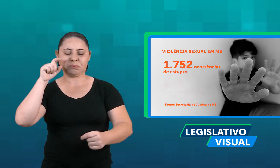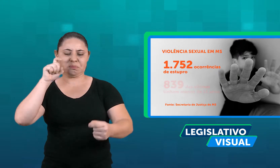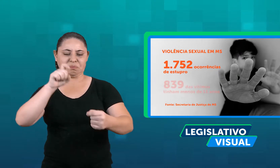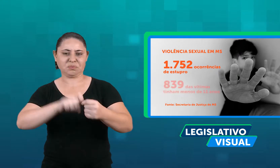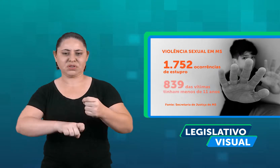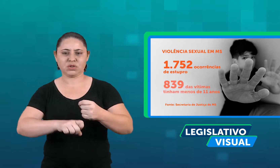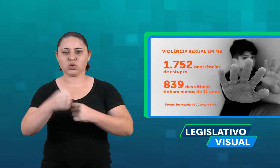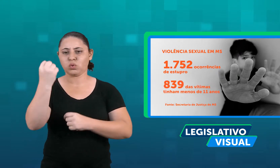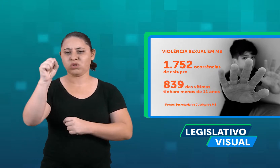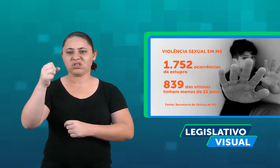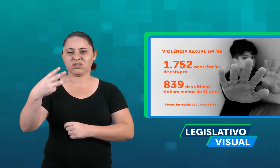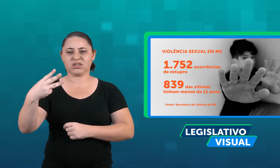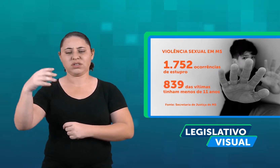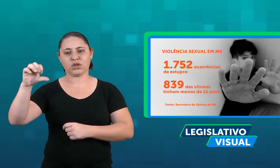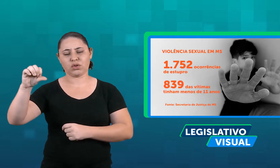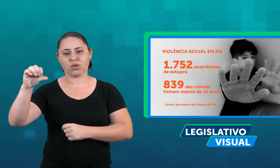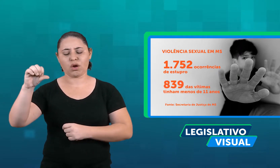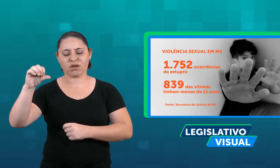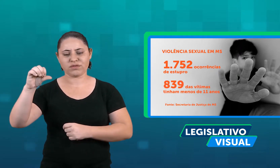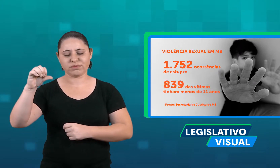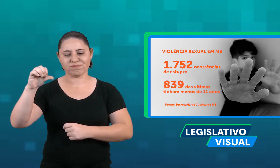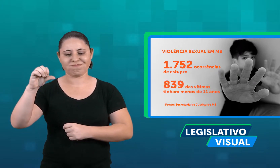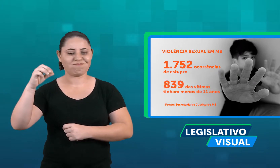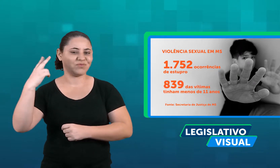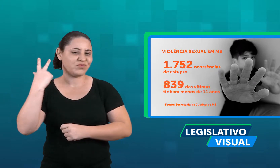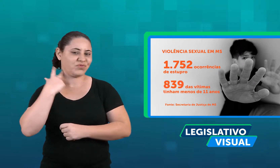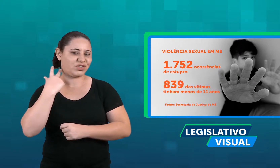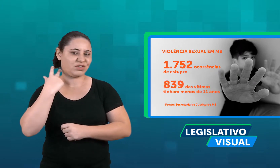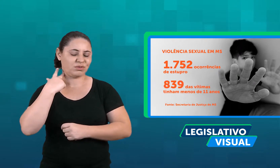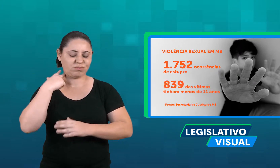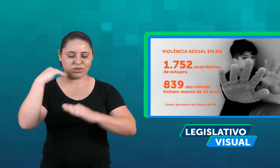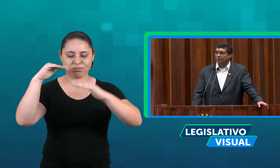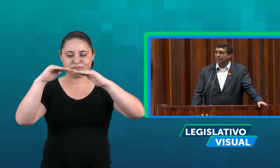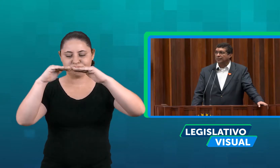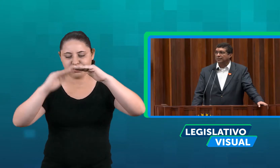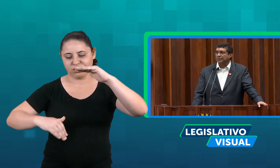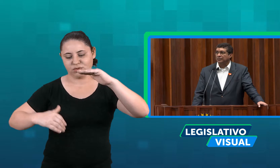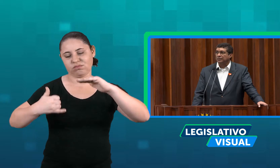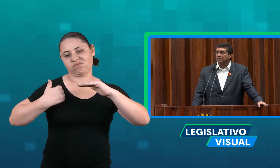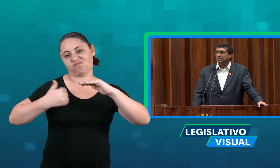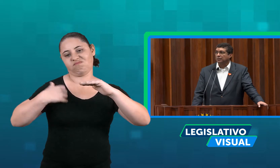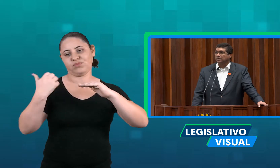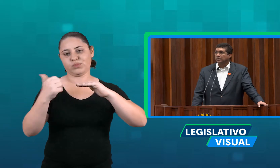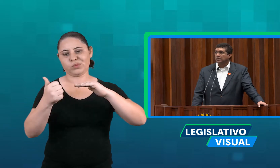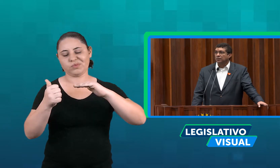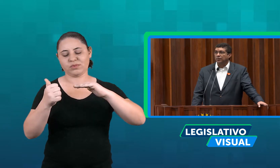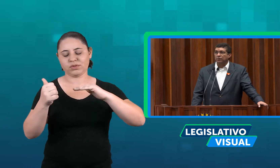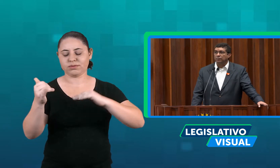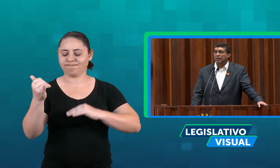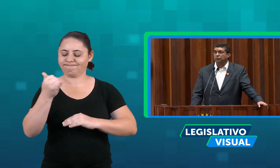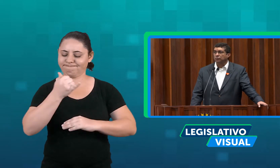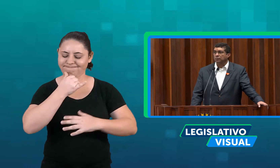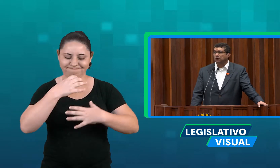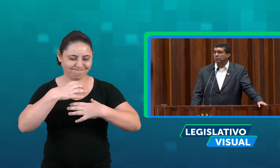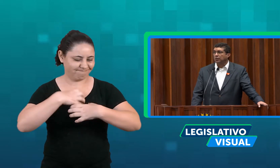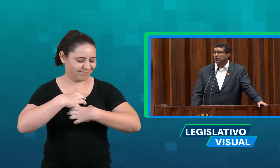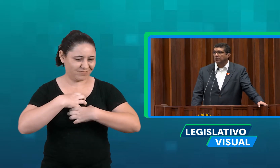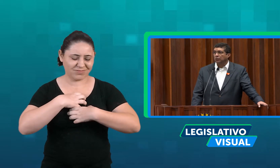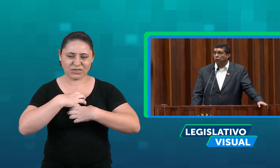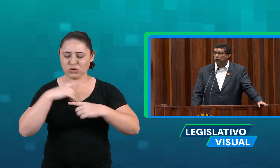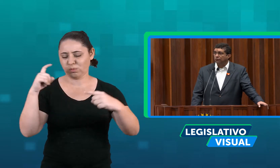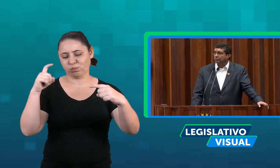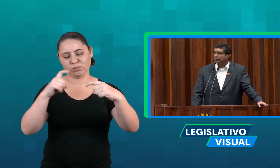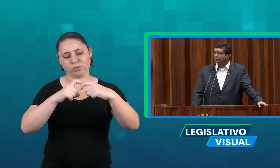e 839 vítimas tinham menos de 11 anos. Triste realidade que vem marcando a